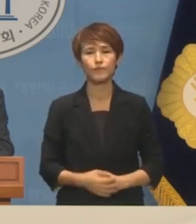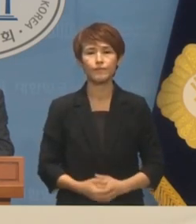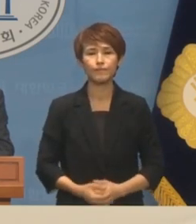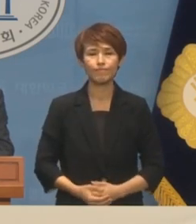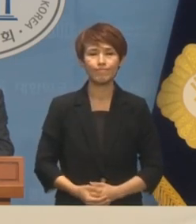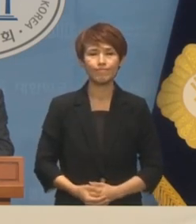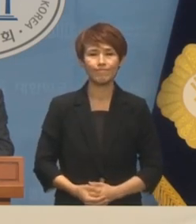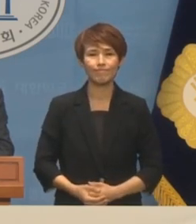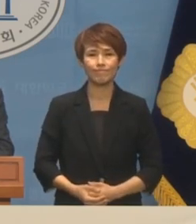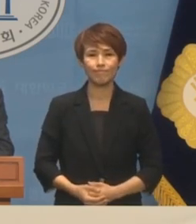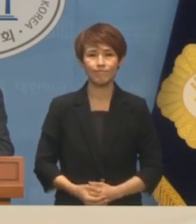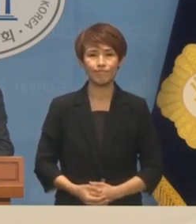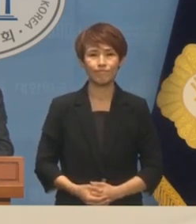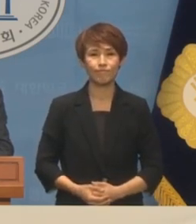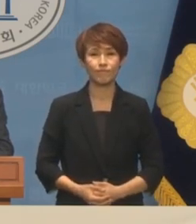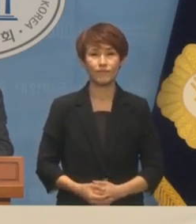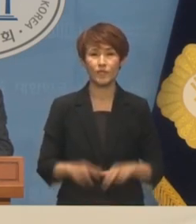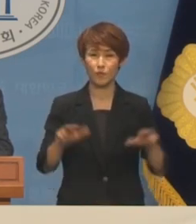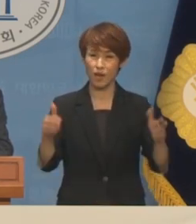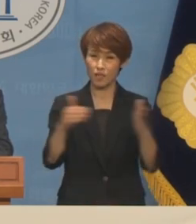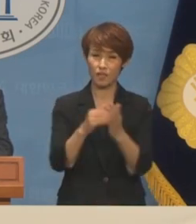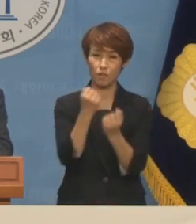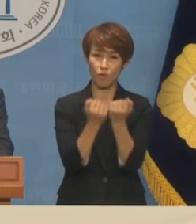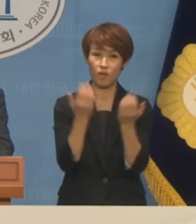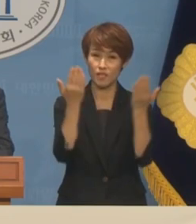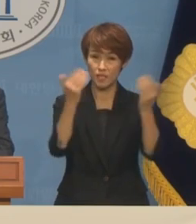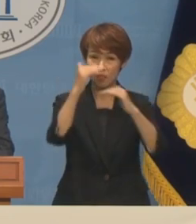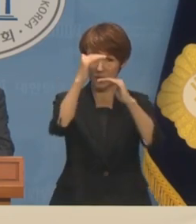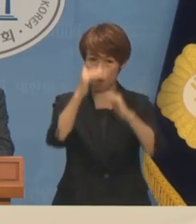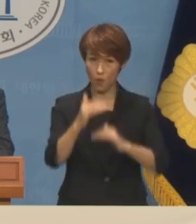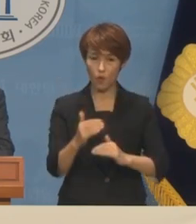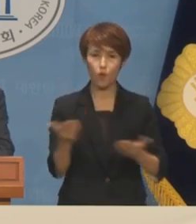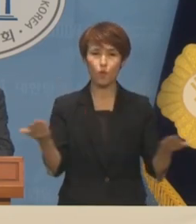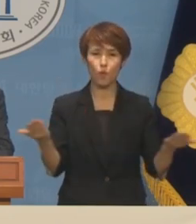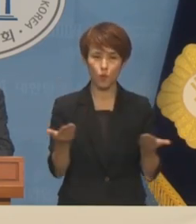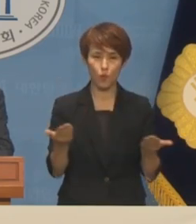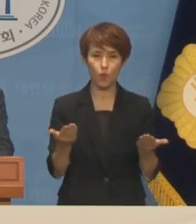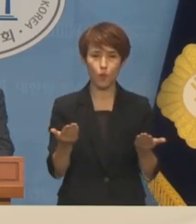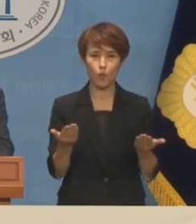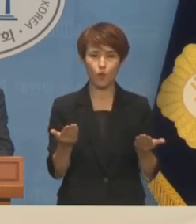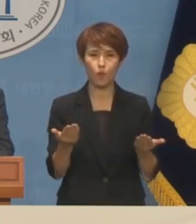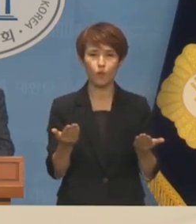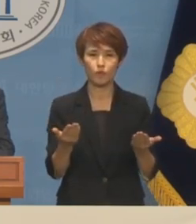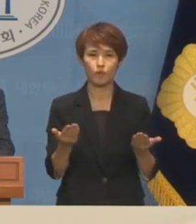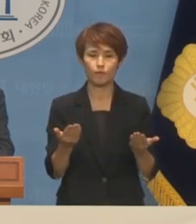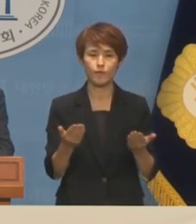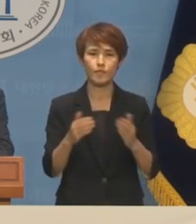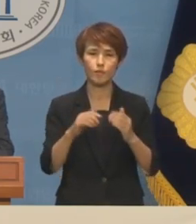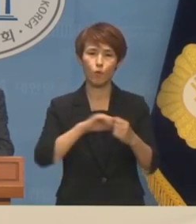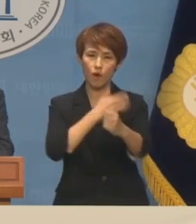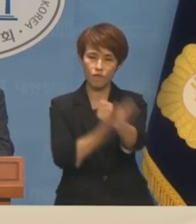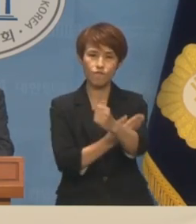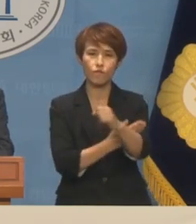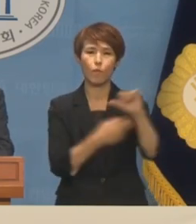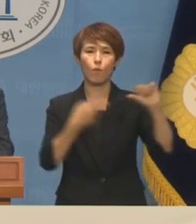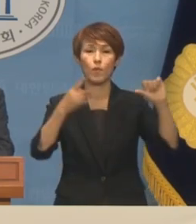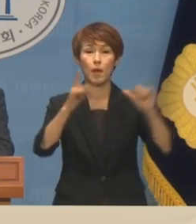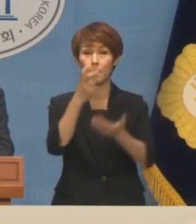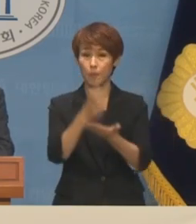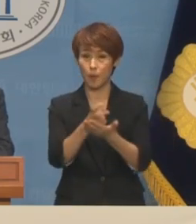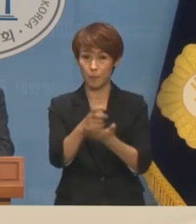하겠습니다. 지금까지 말씀드린 노동존중 사회를 위한 노동권 강화 5대 패키지